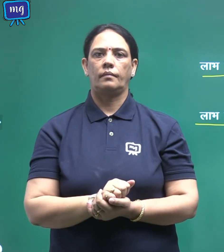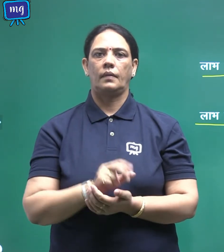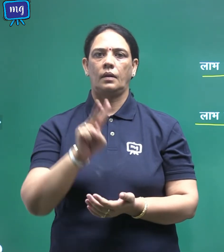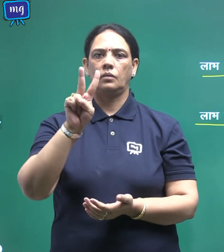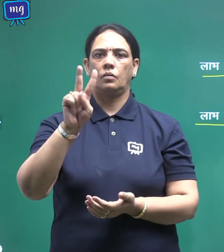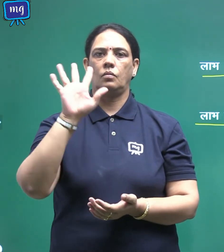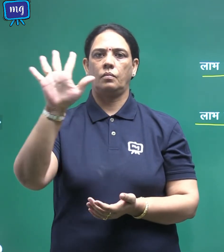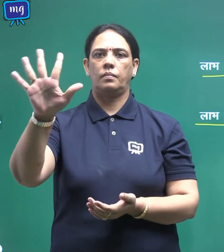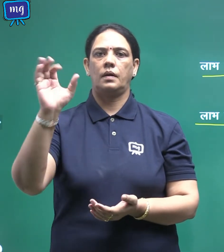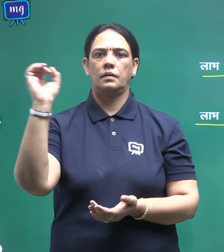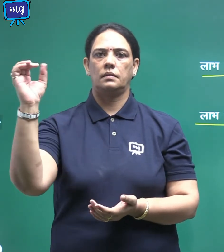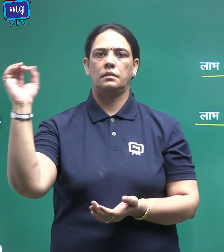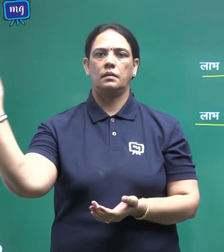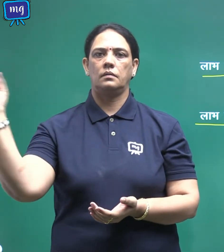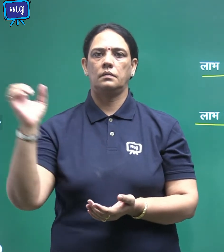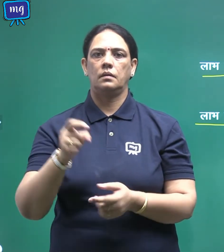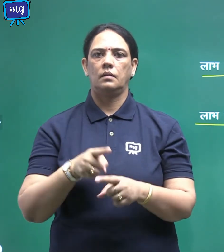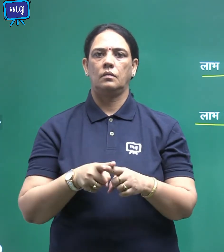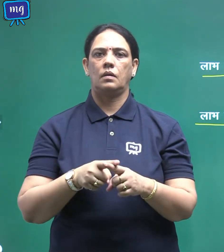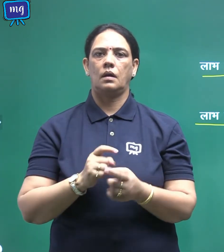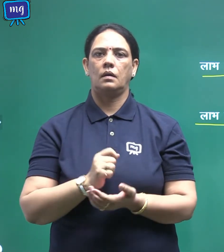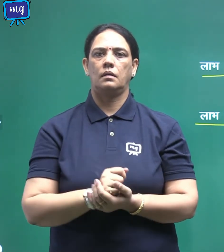2500 गुणा